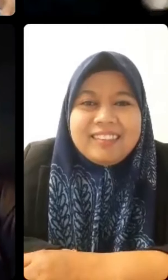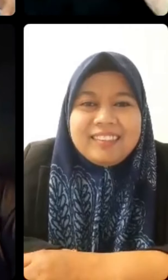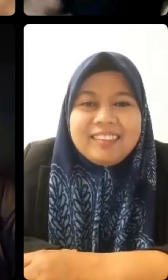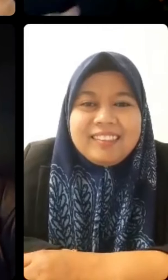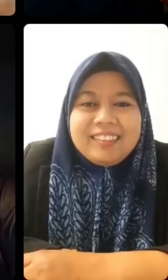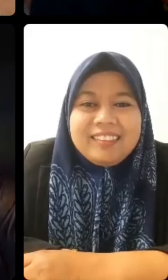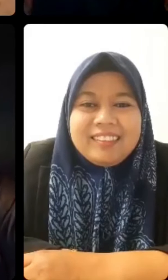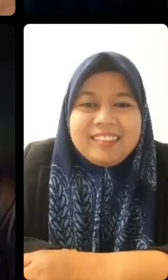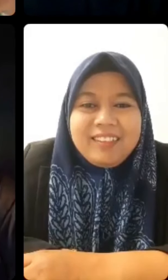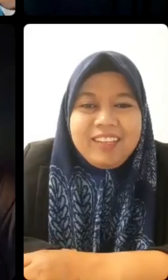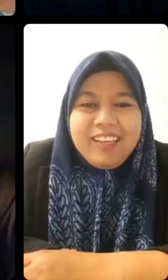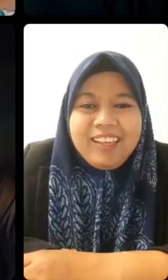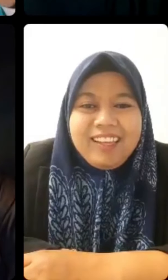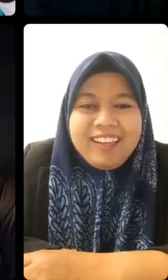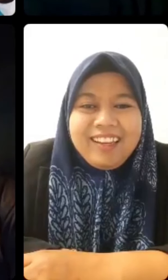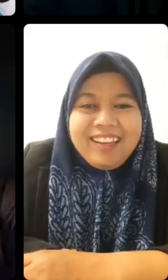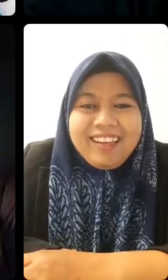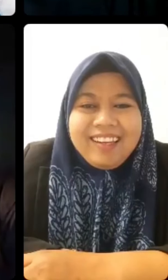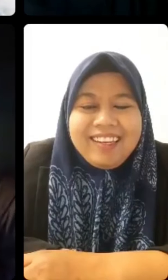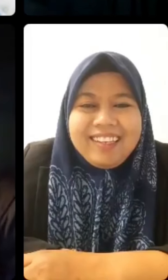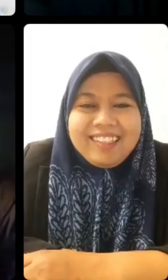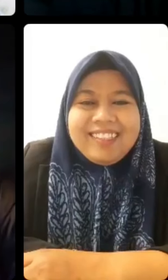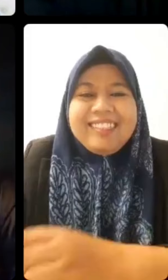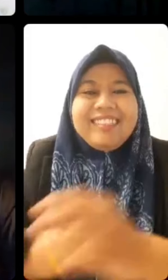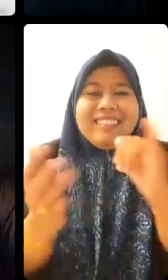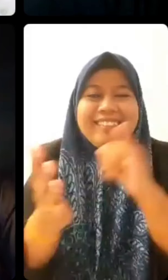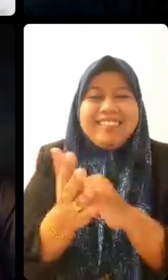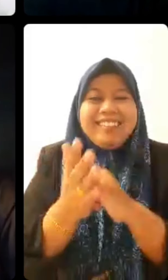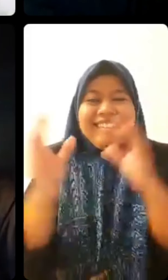Jadi itulah cabaran Cik Anis untuk Okey. berbagi ilmu pasal cara ini.